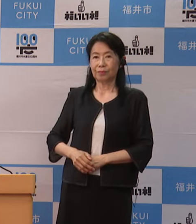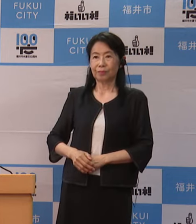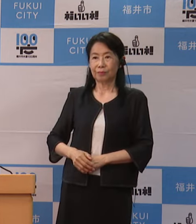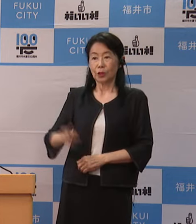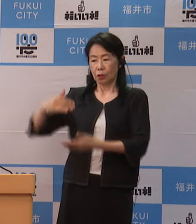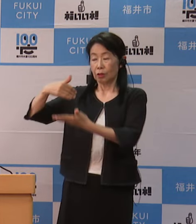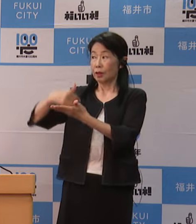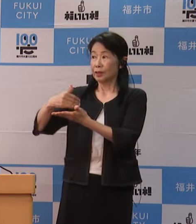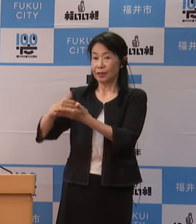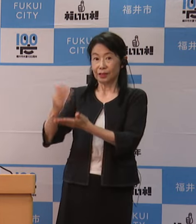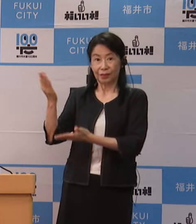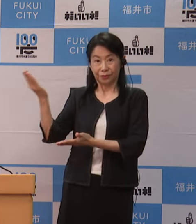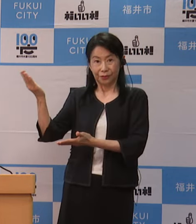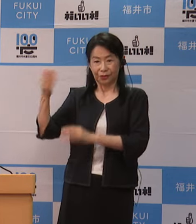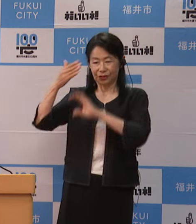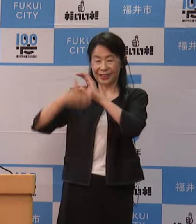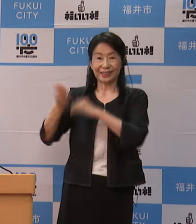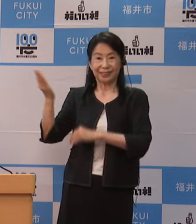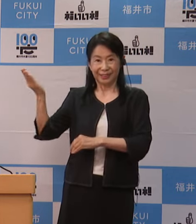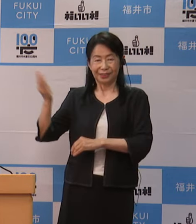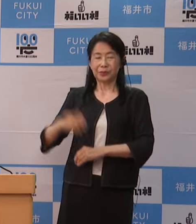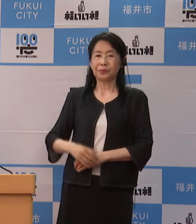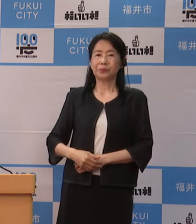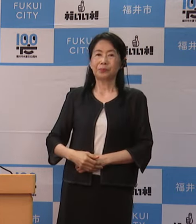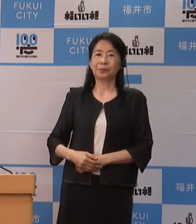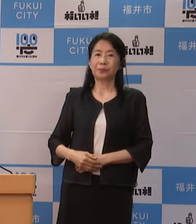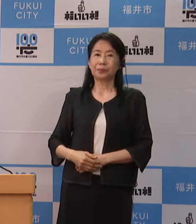聞いた時の話なんですけど、これまたですね